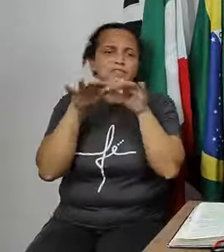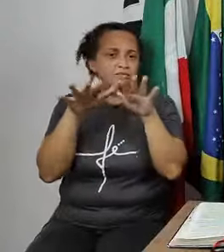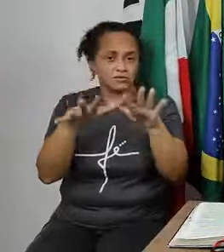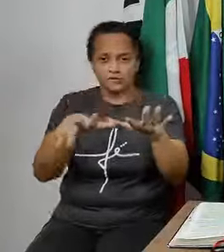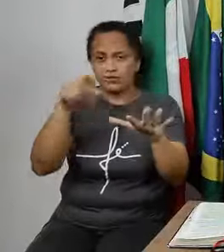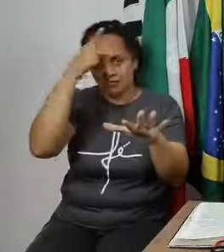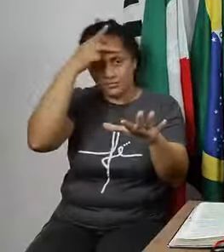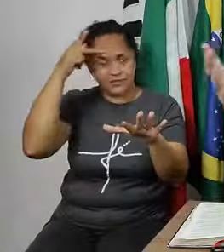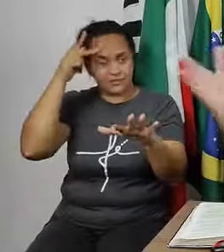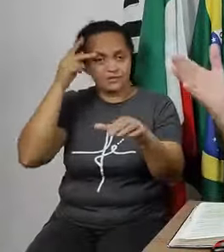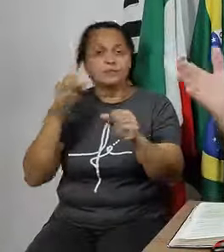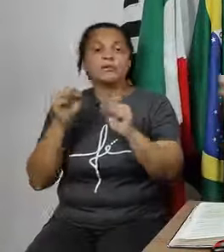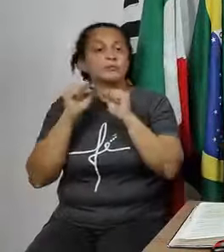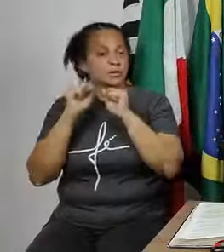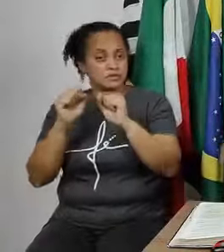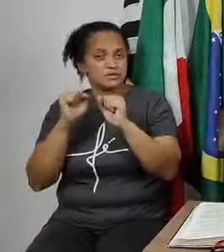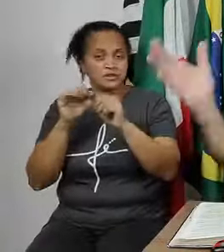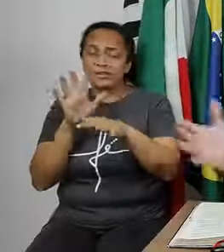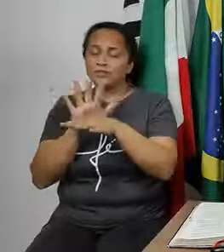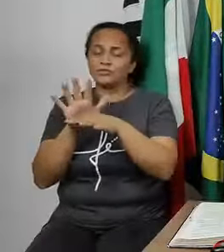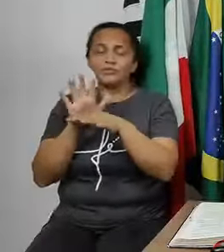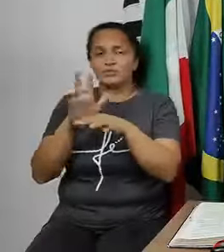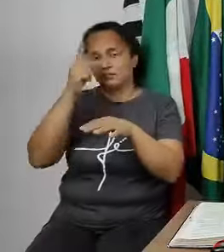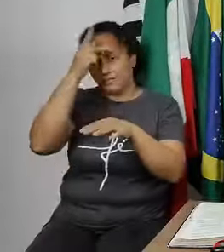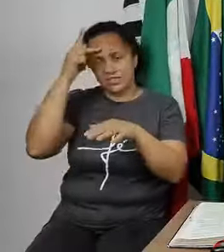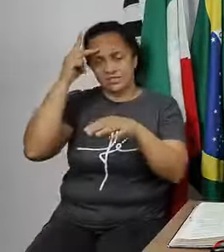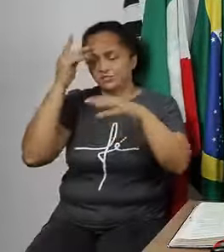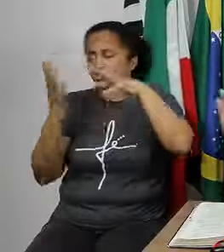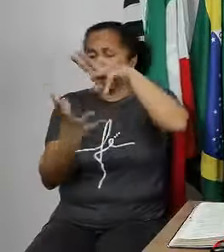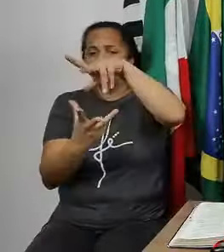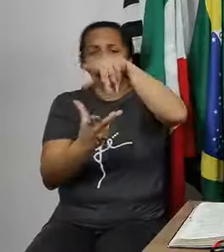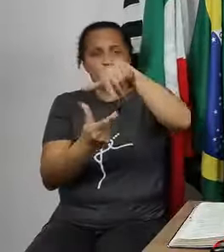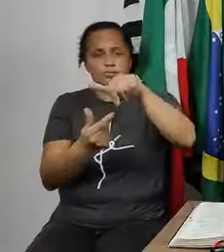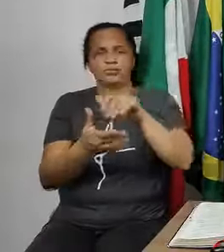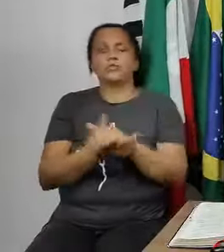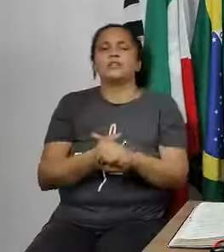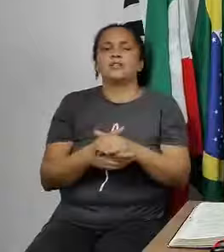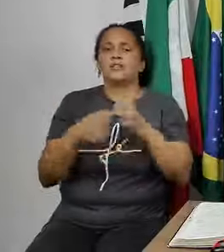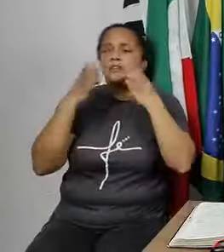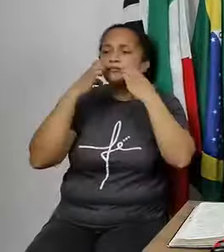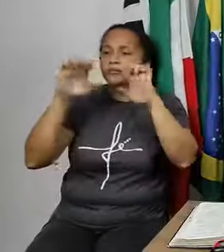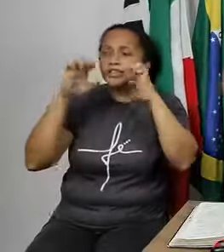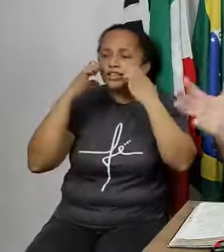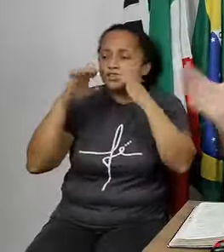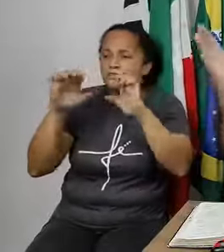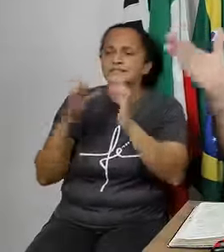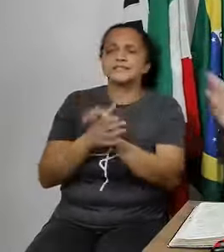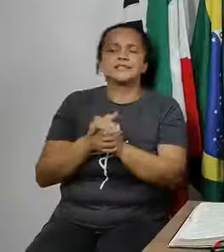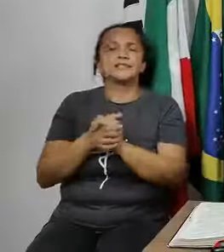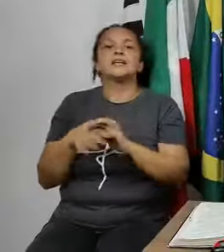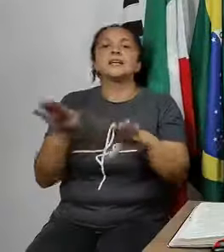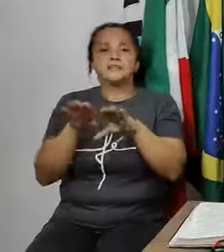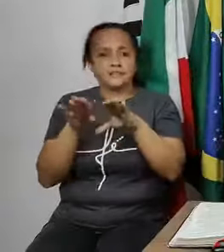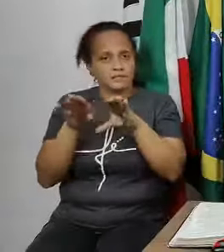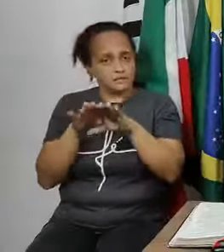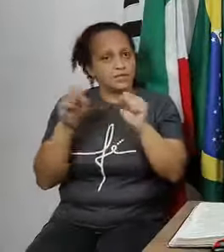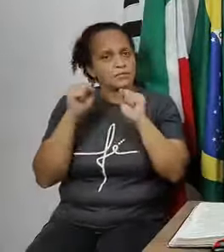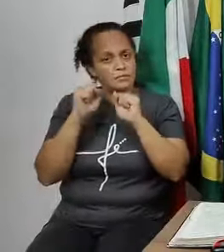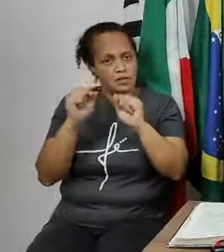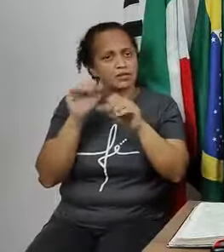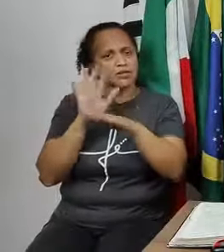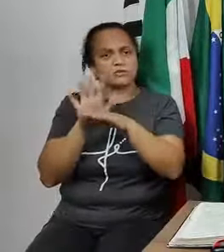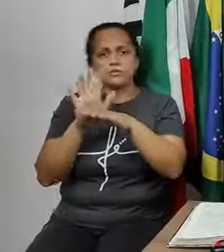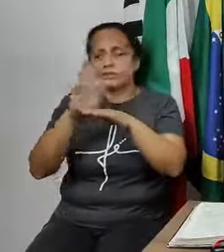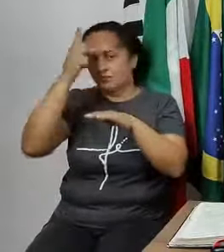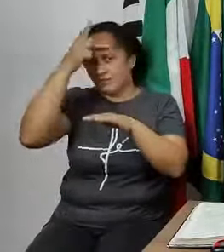possa apoiar esses missionários que estão no mundo inteiro pregando o Evangelho, para que a gente possa honrar nossos